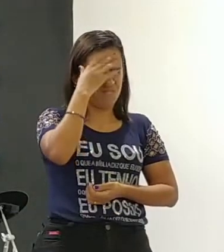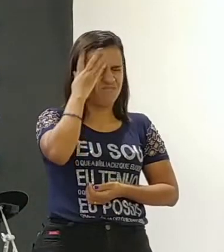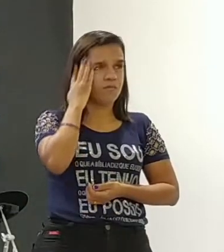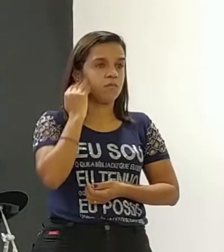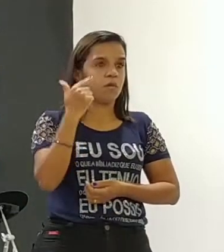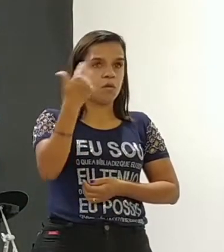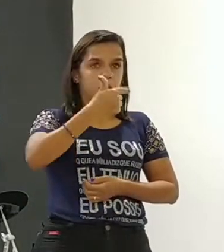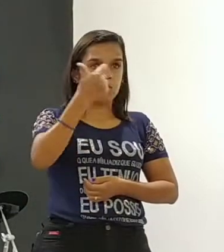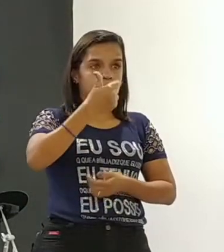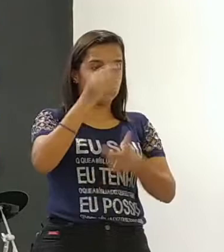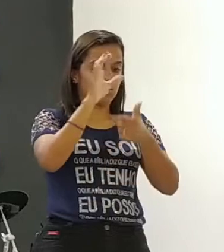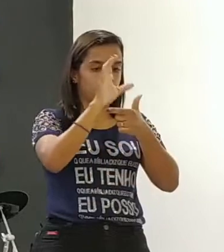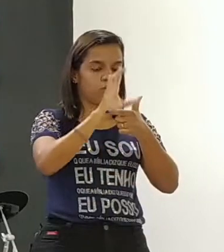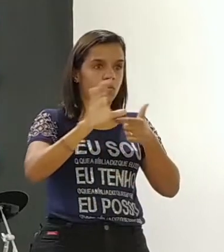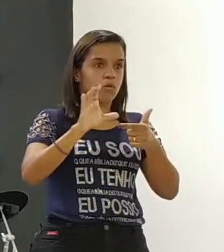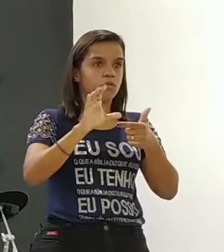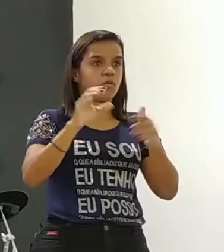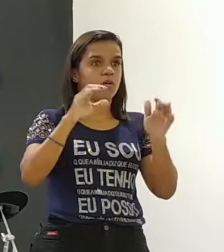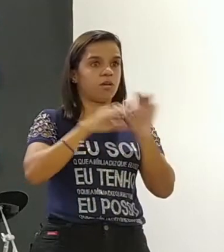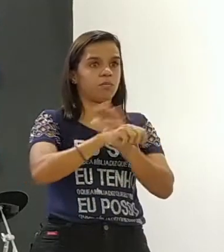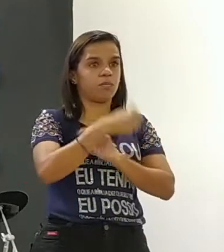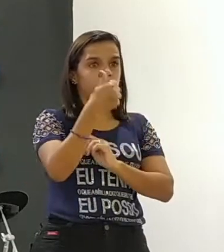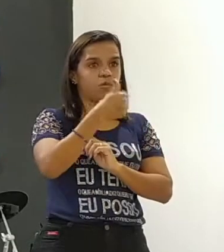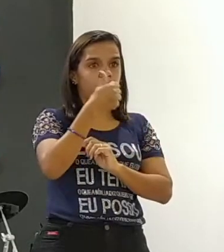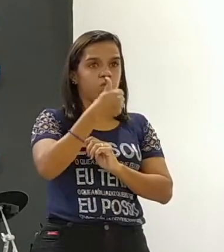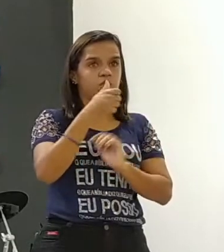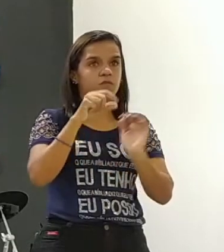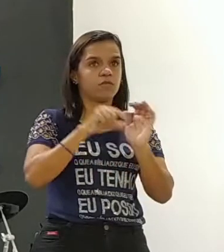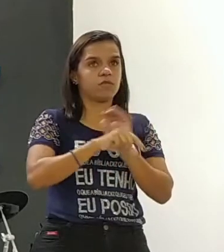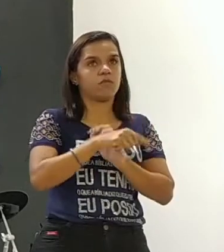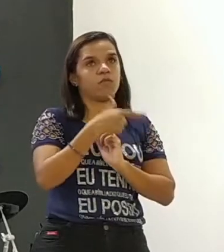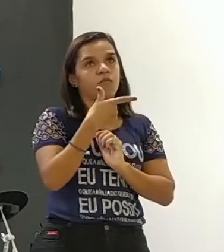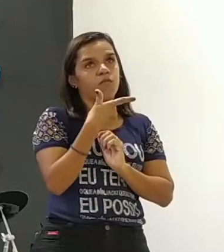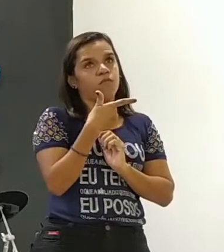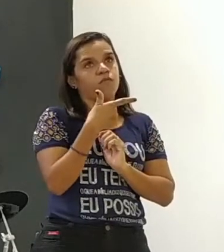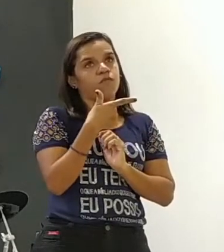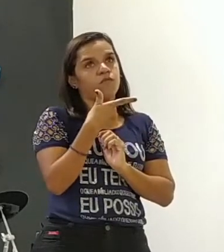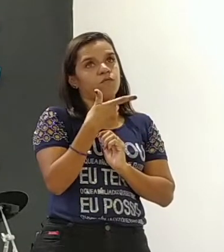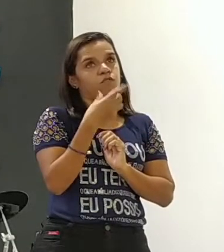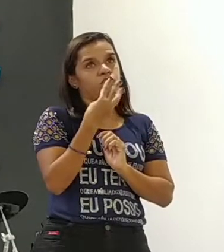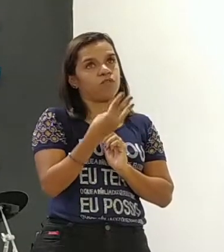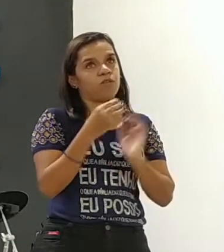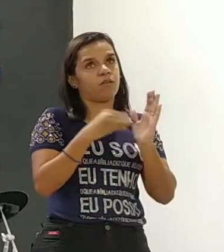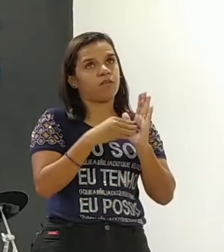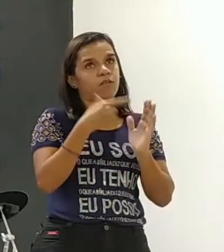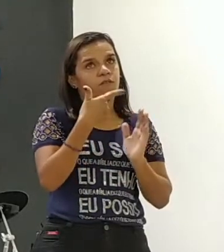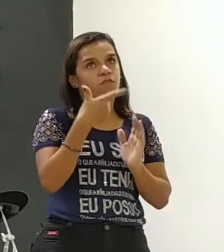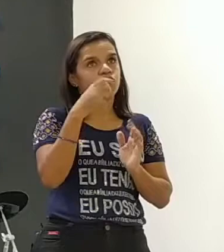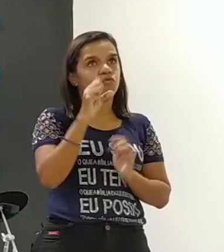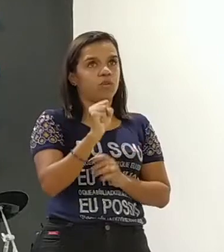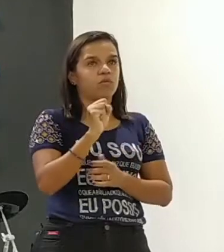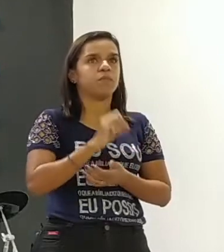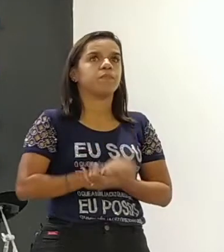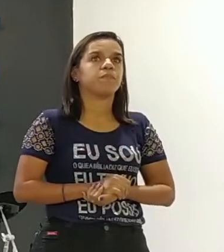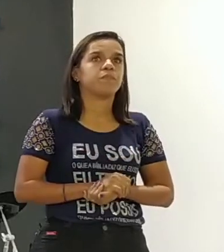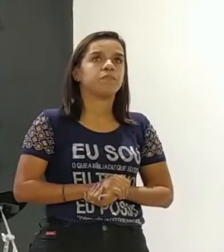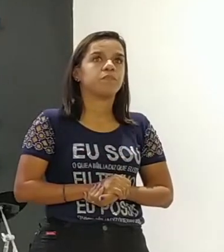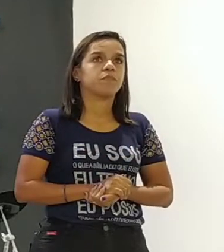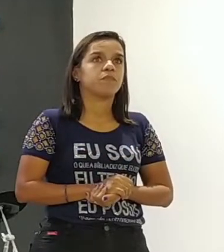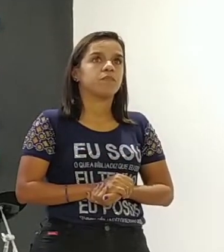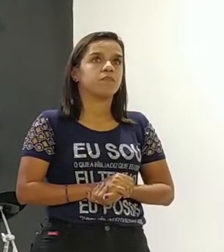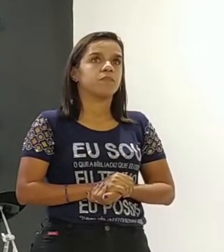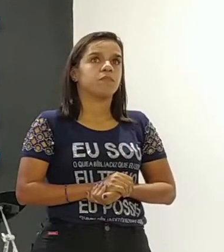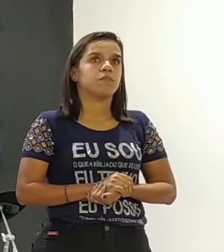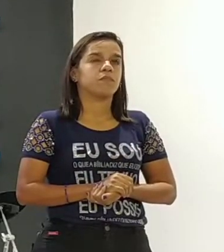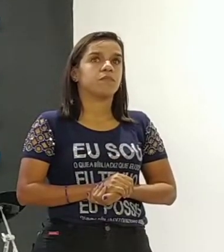Segundo Coríntios capítulo 11, versículo 23 ao 28. São ministros de Cristo? Falam como fora